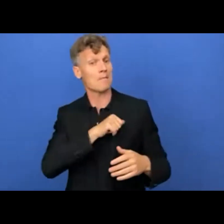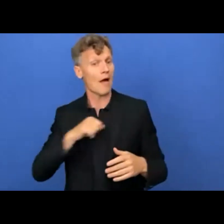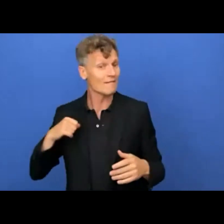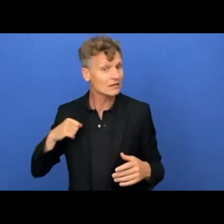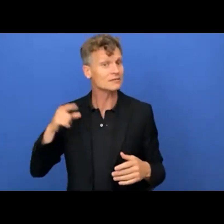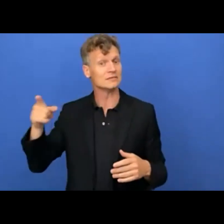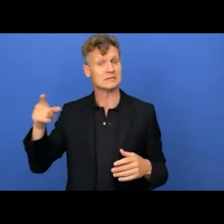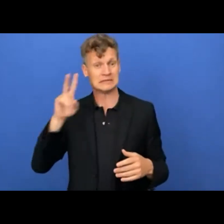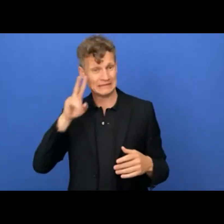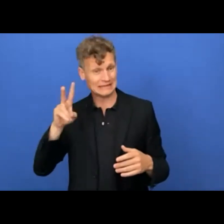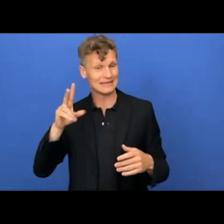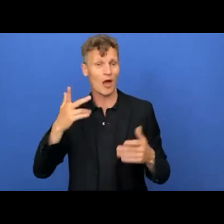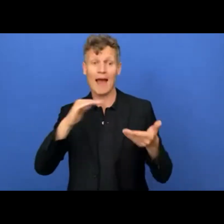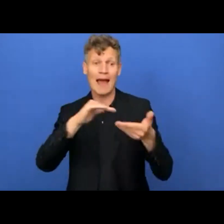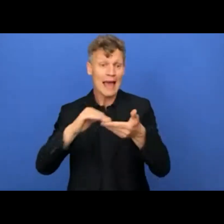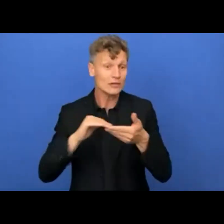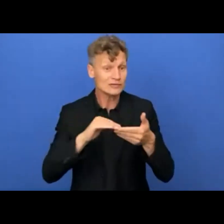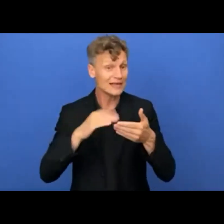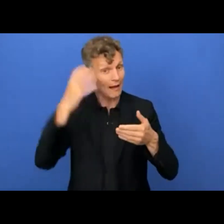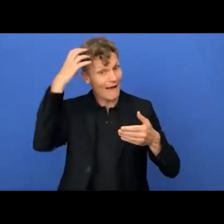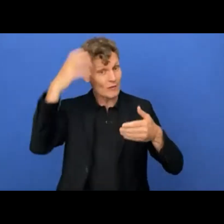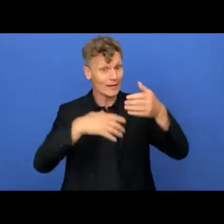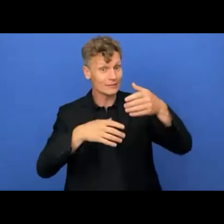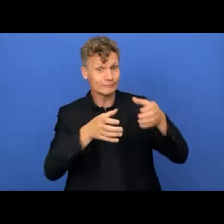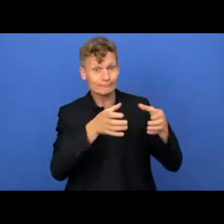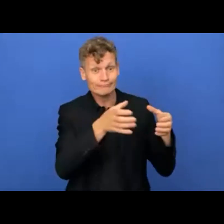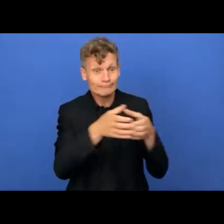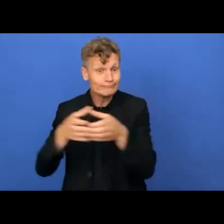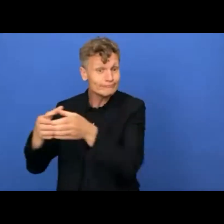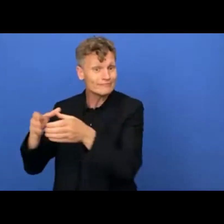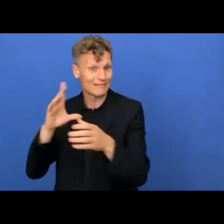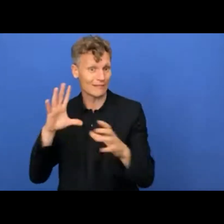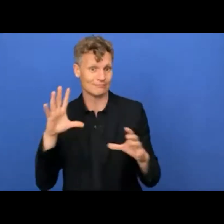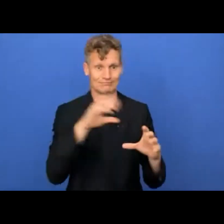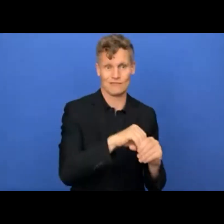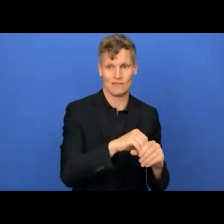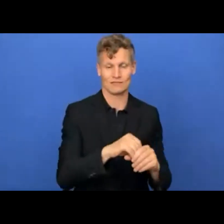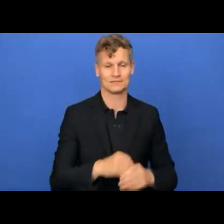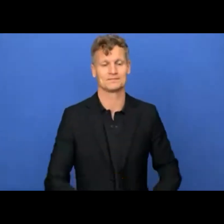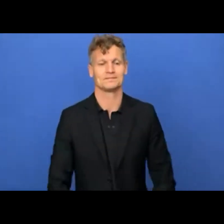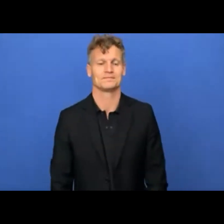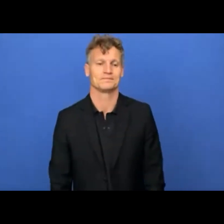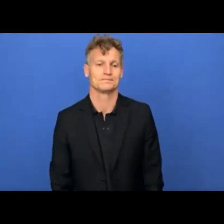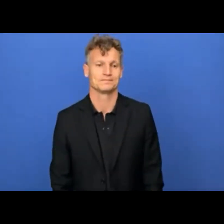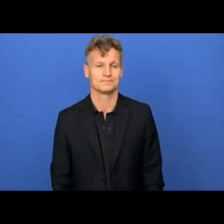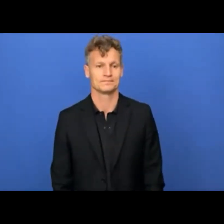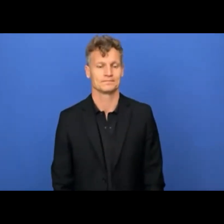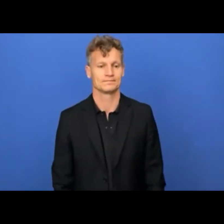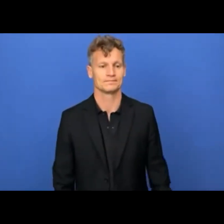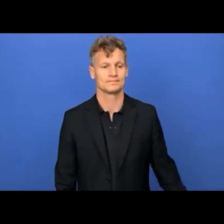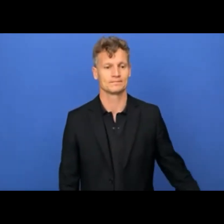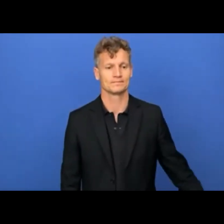mais également entre les différentes agences gouvernementales qui sont impliquées dans le